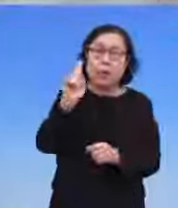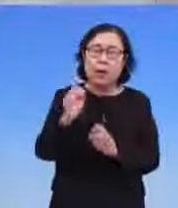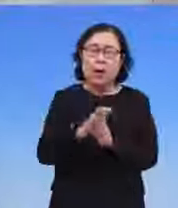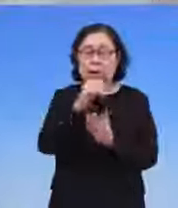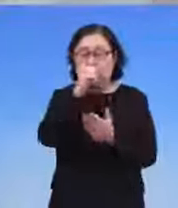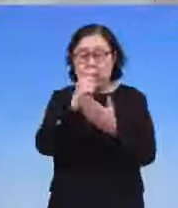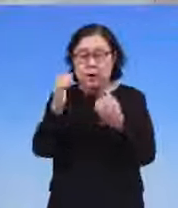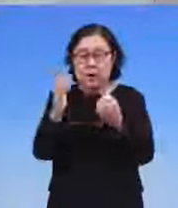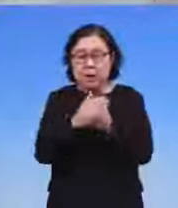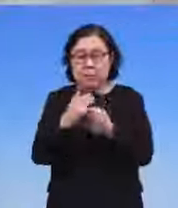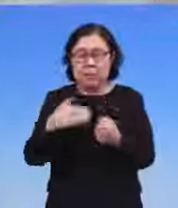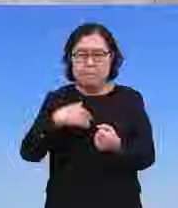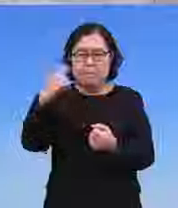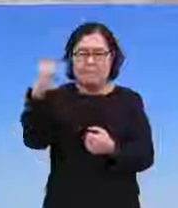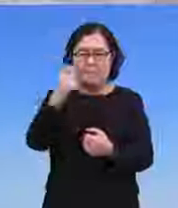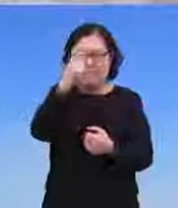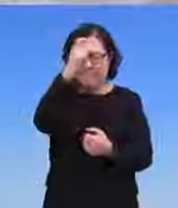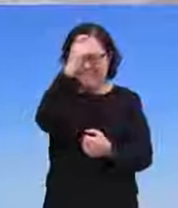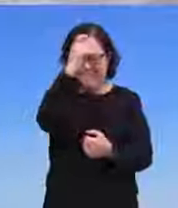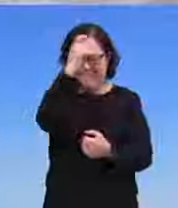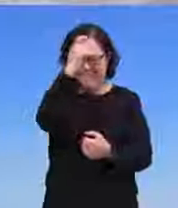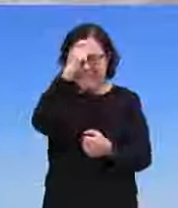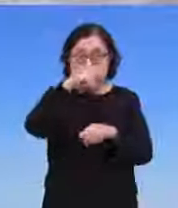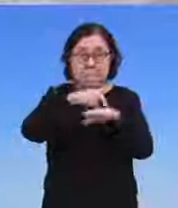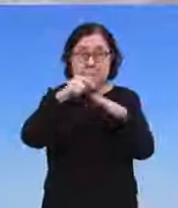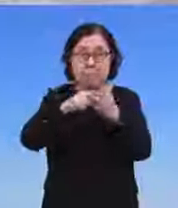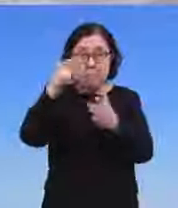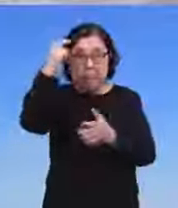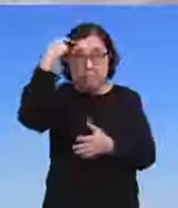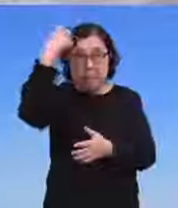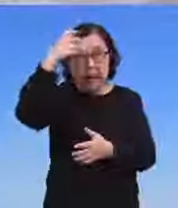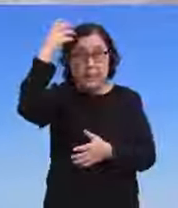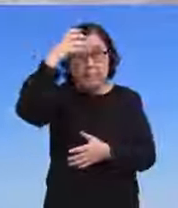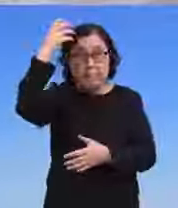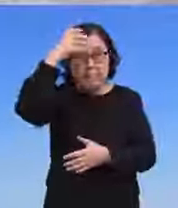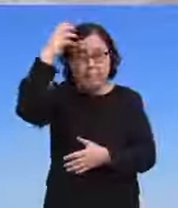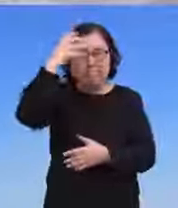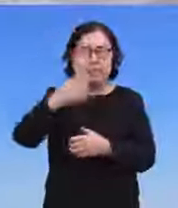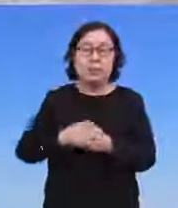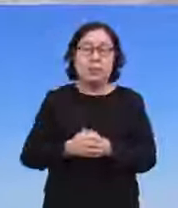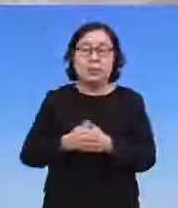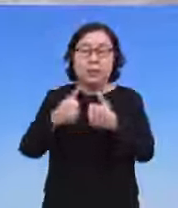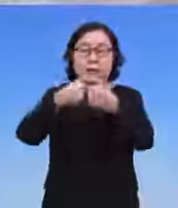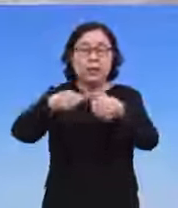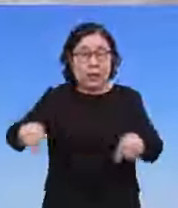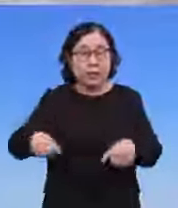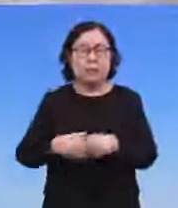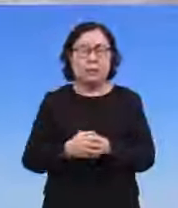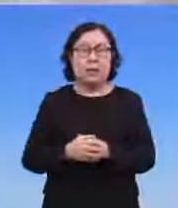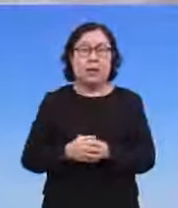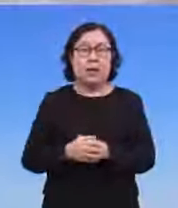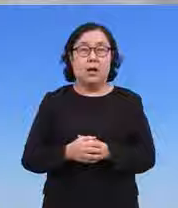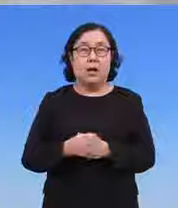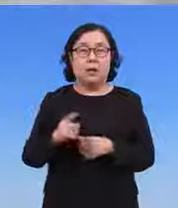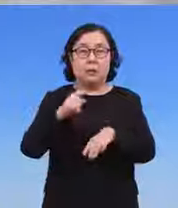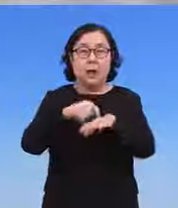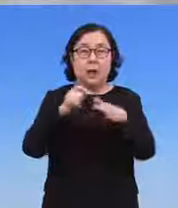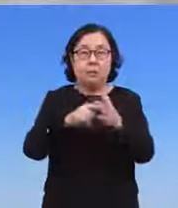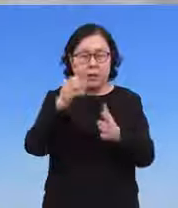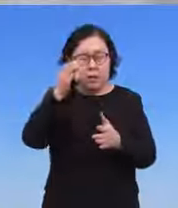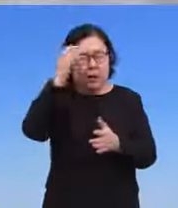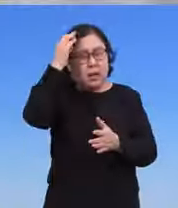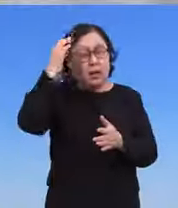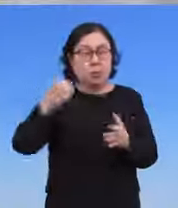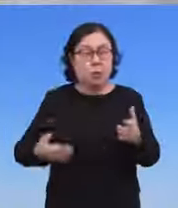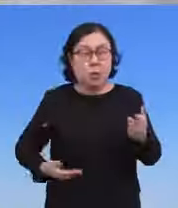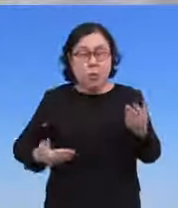심령. 그러니까 주의 길을 예비하고 준비한다는 말씀의 의미는 죄로 물들어서 강팍해진